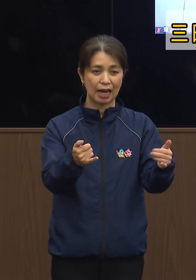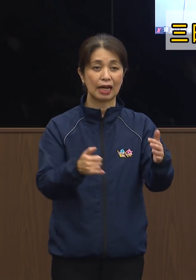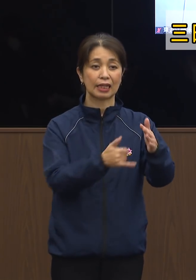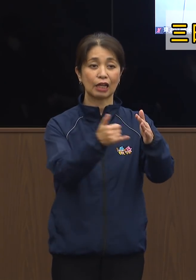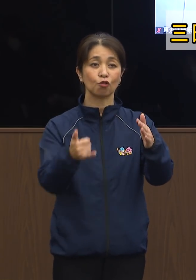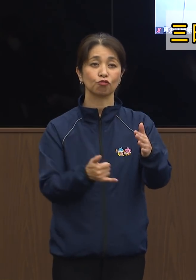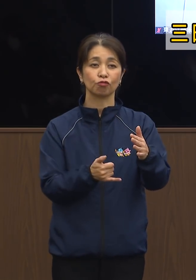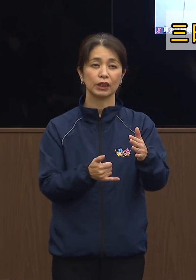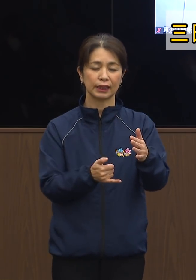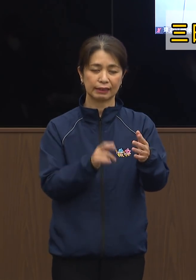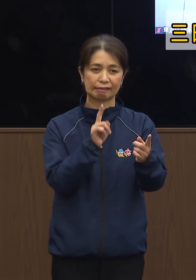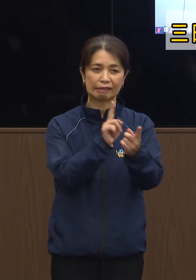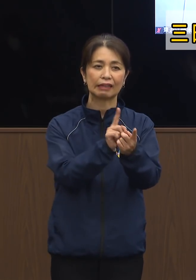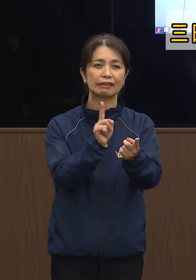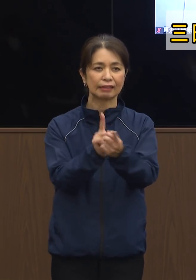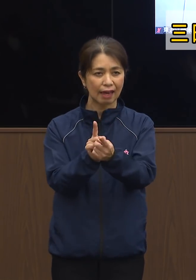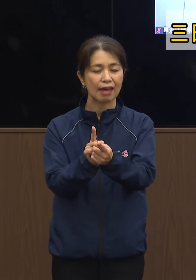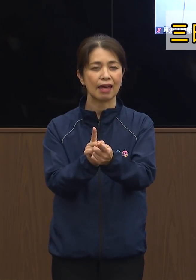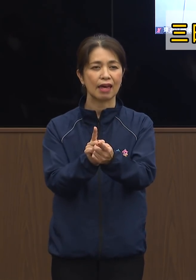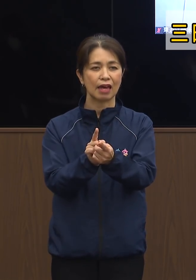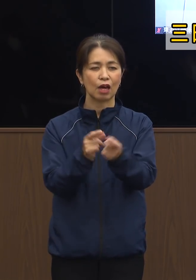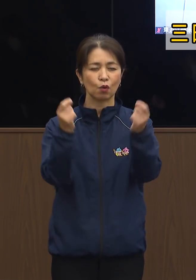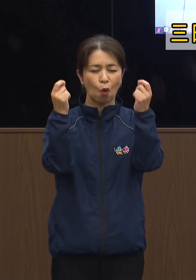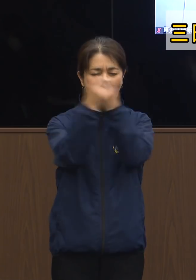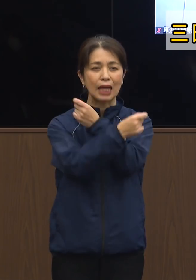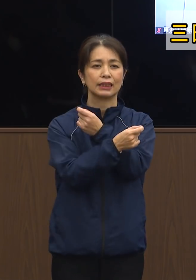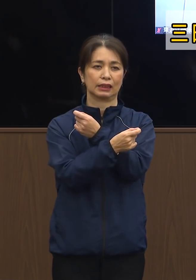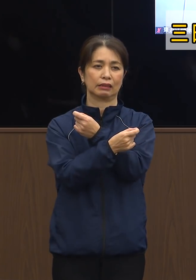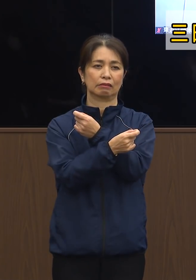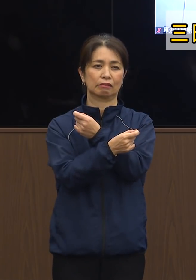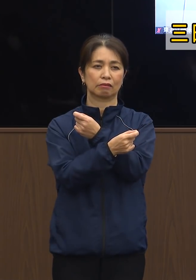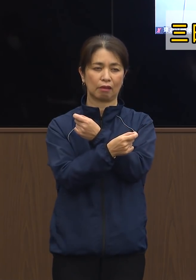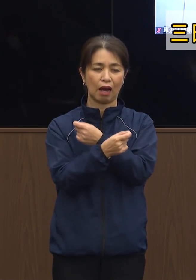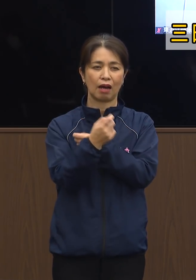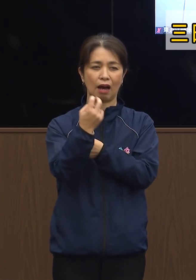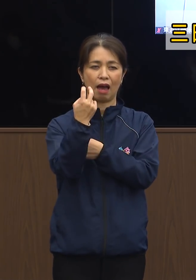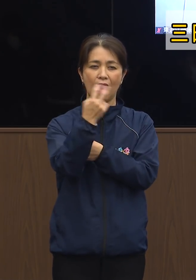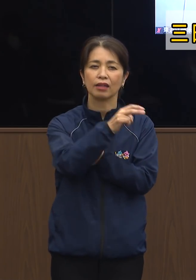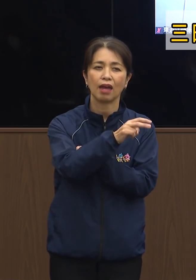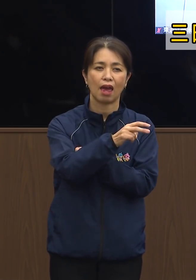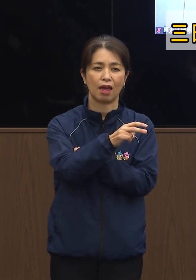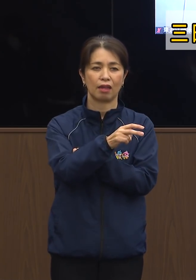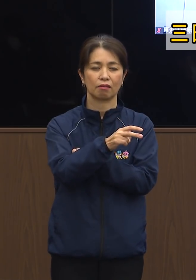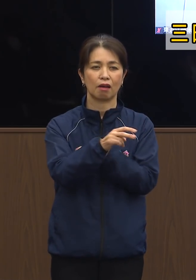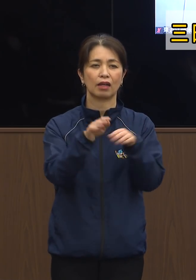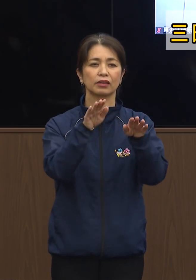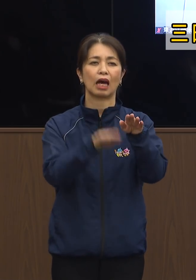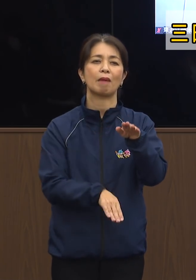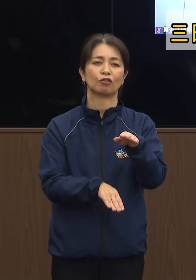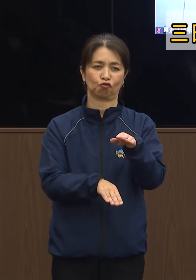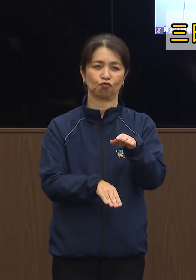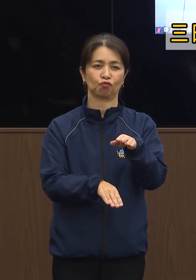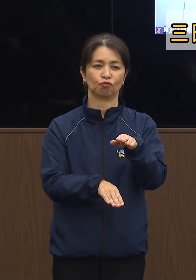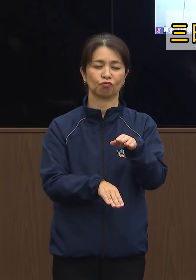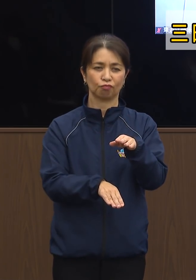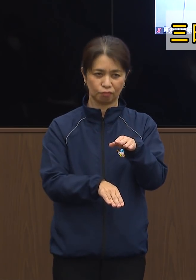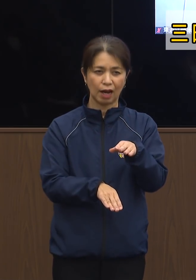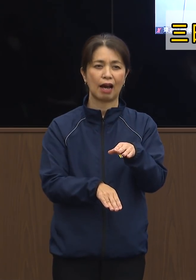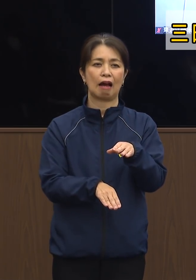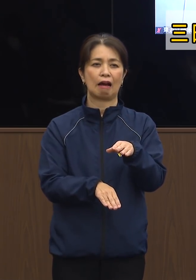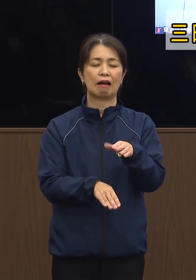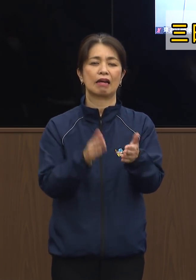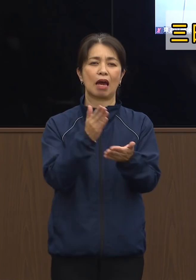の方々に対する誤解や偏見に基づく差別を絶対に行わないように、